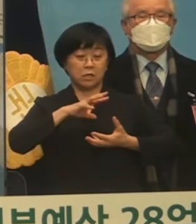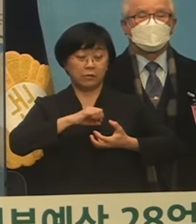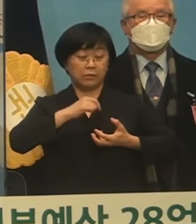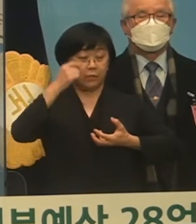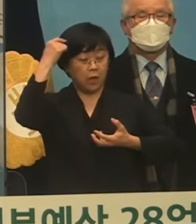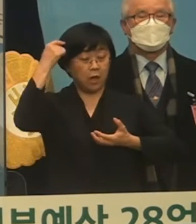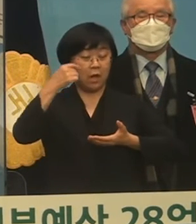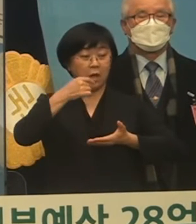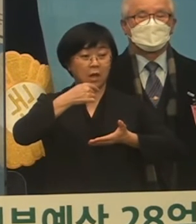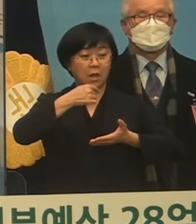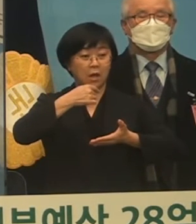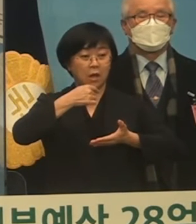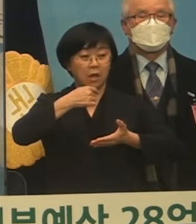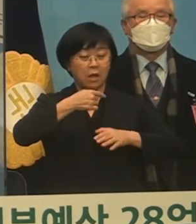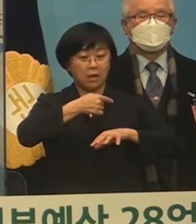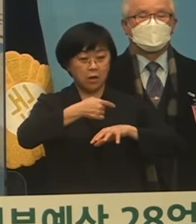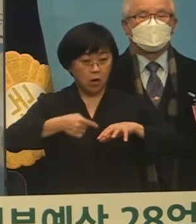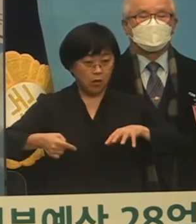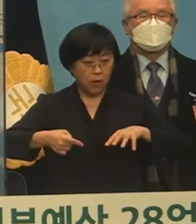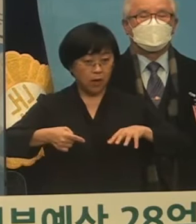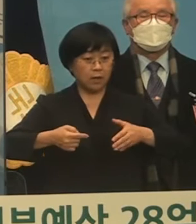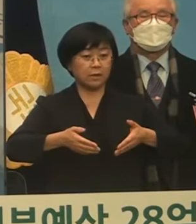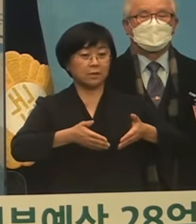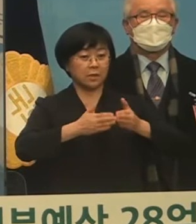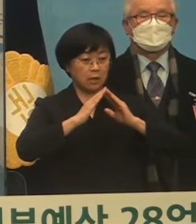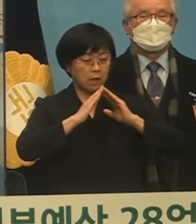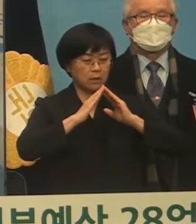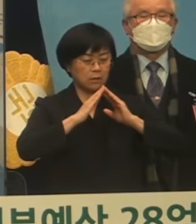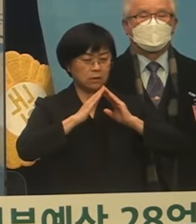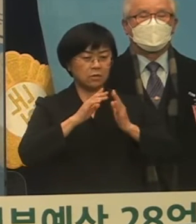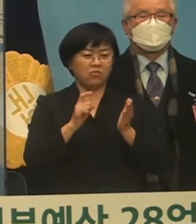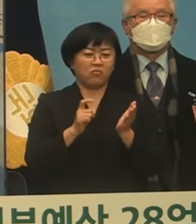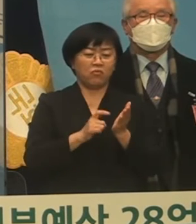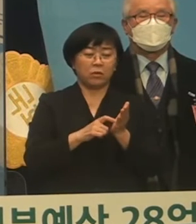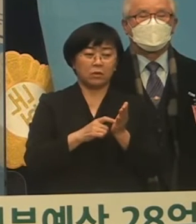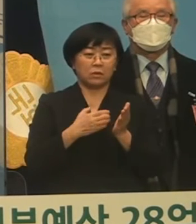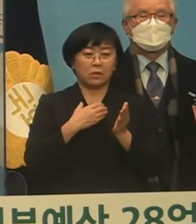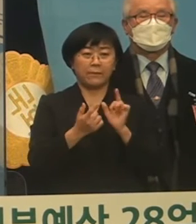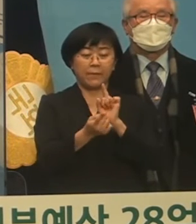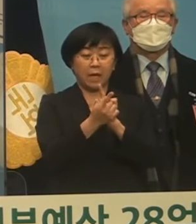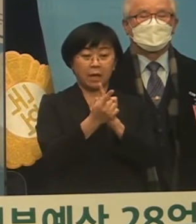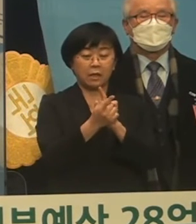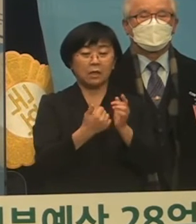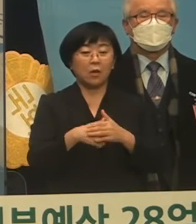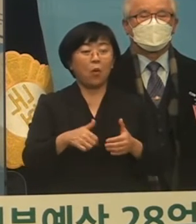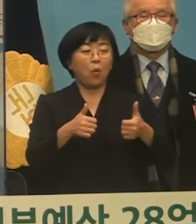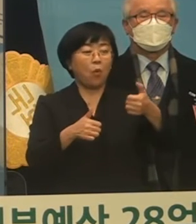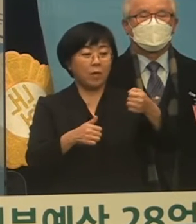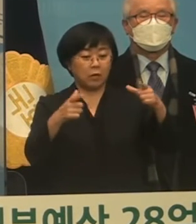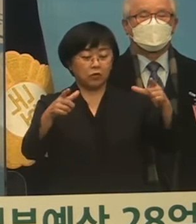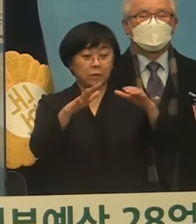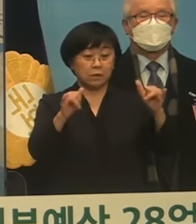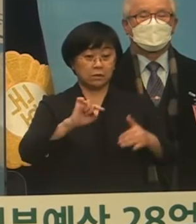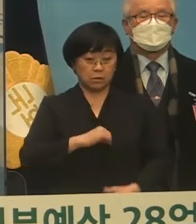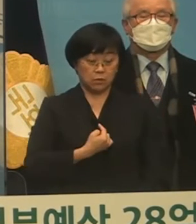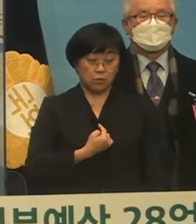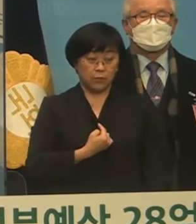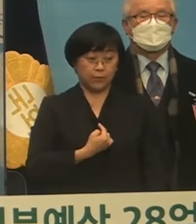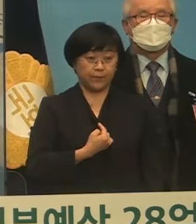국립심내혈관센터 설립은 절박한 위기에 맞게 되었습니다. 이에 우리 5만 국민은